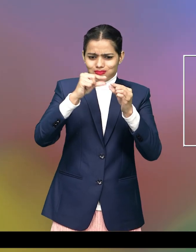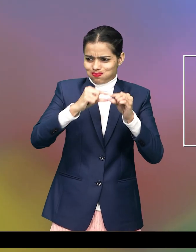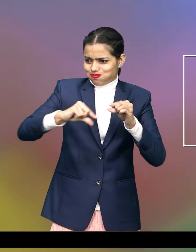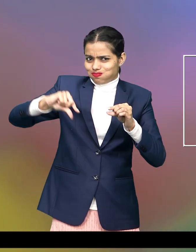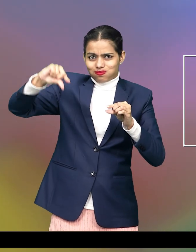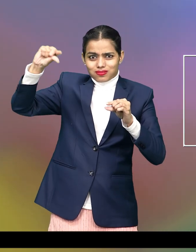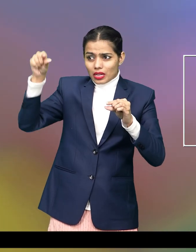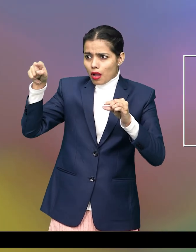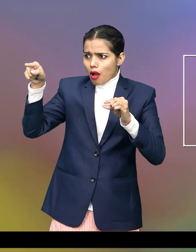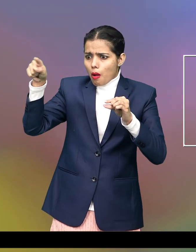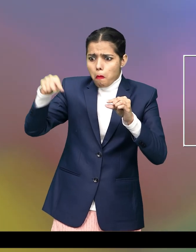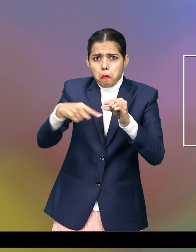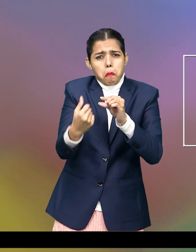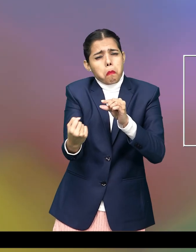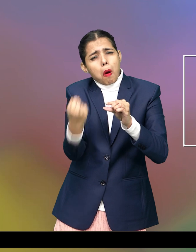ಸಂಭಾವ್ಯ ವ್ಯತ್ಯಾಸ,